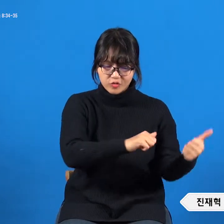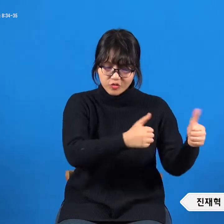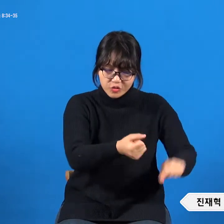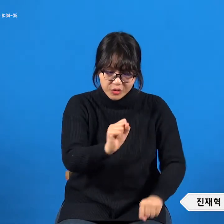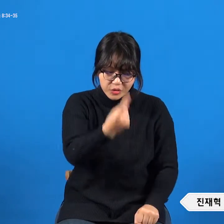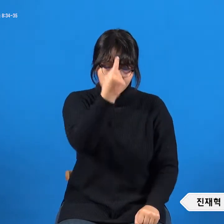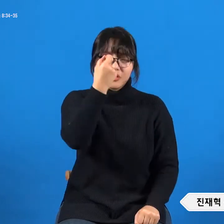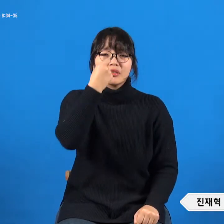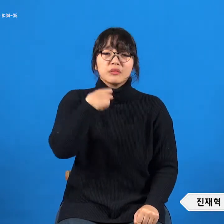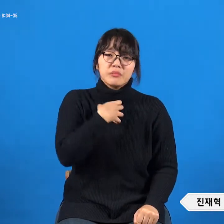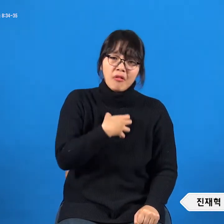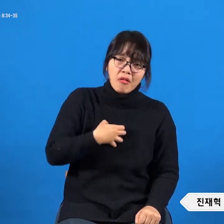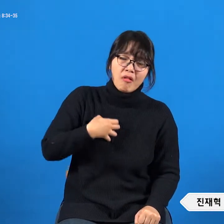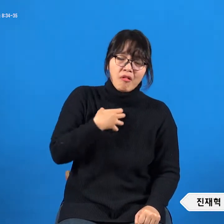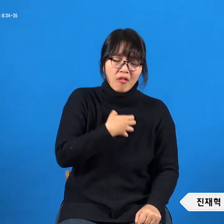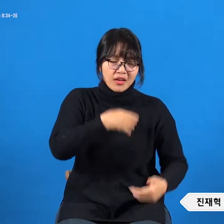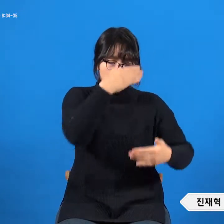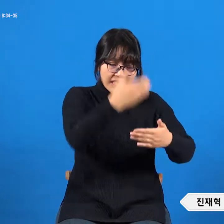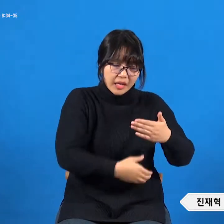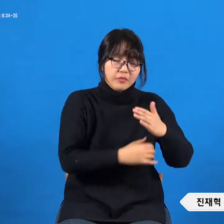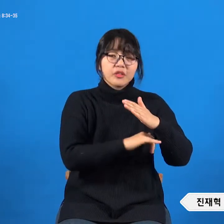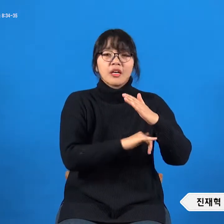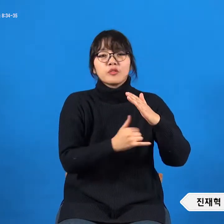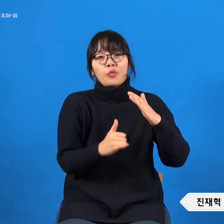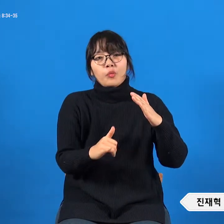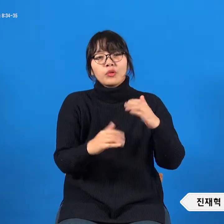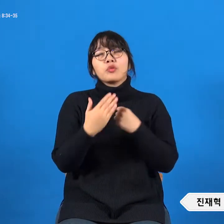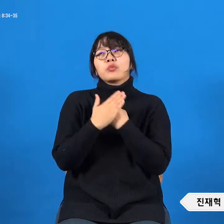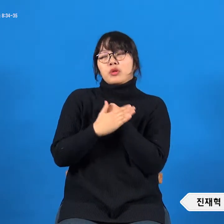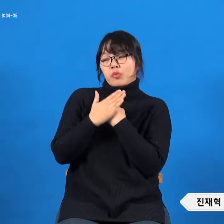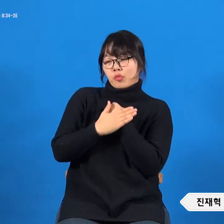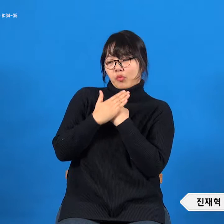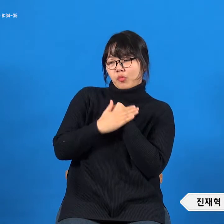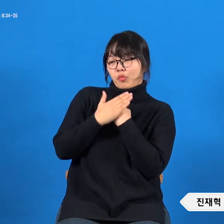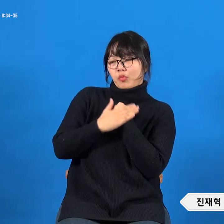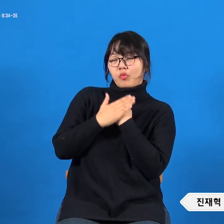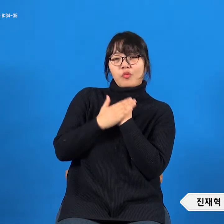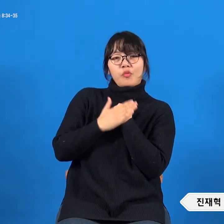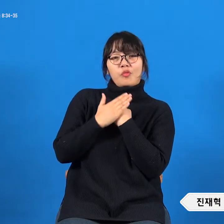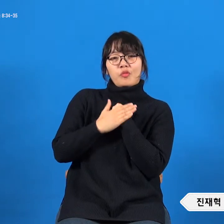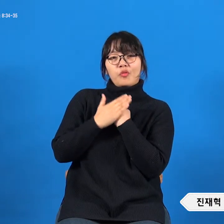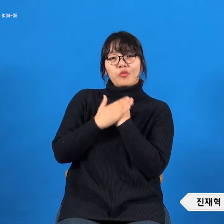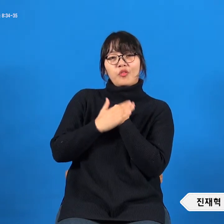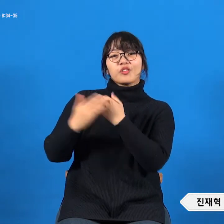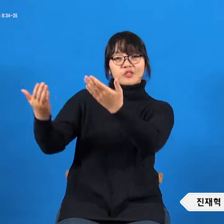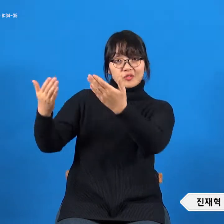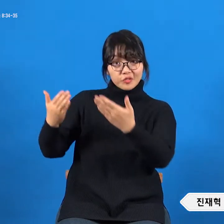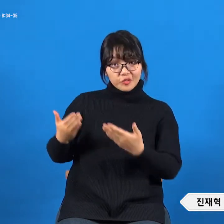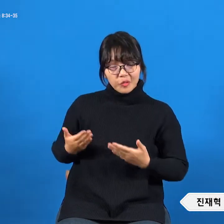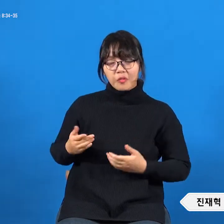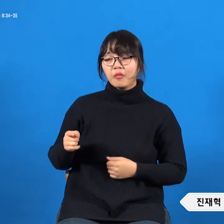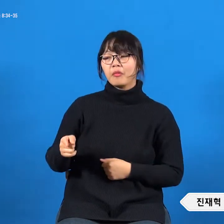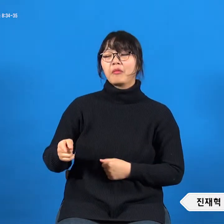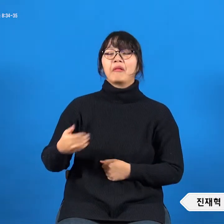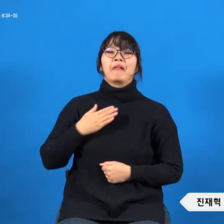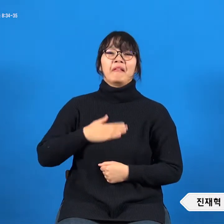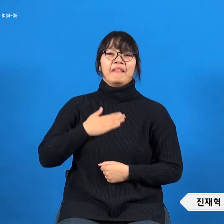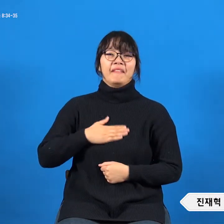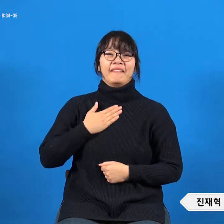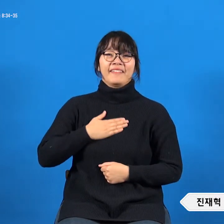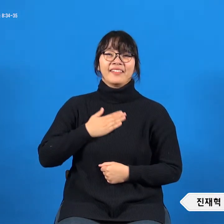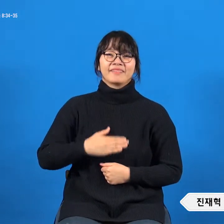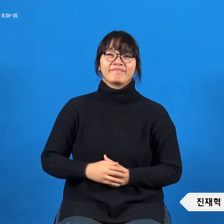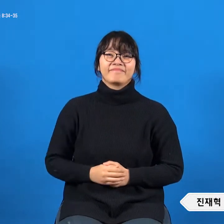슬픔 가운데 있는 유가족들에게 생명을 주고 생명을 살리는 그 일을 하고 있다는 사실을